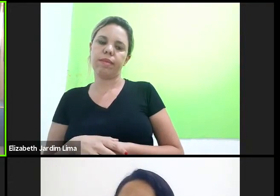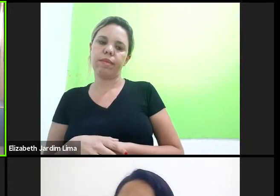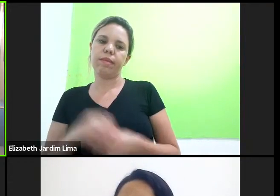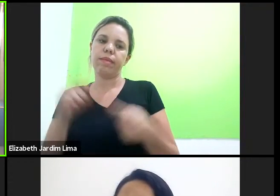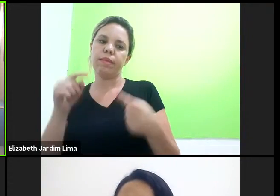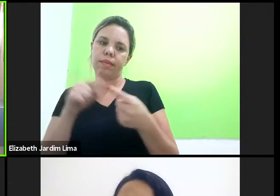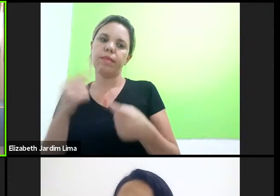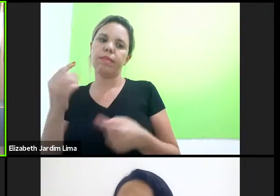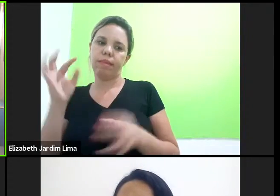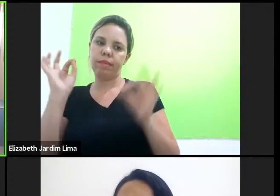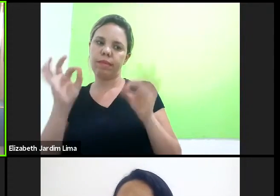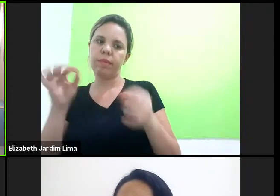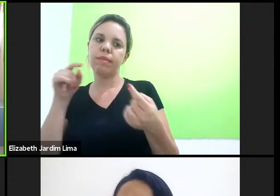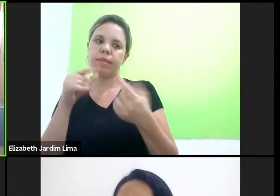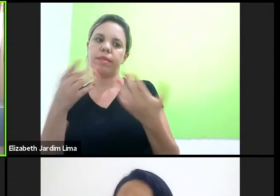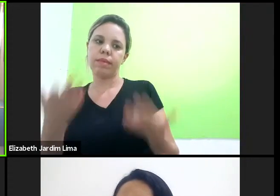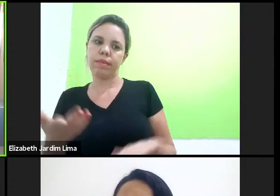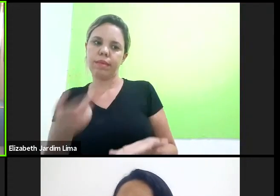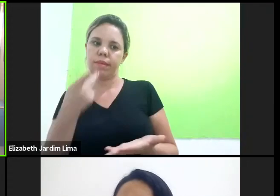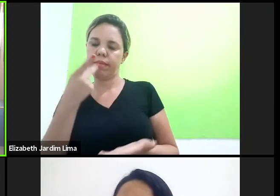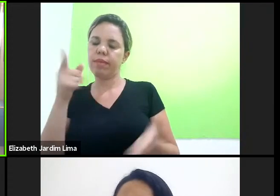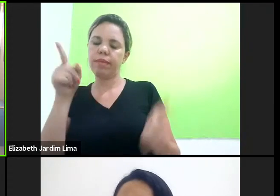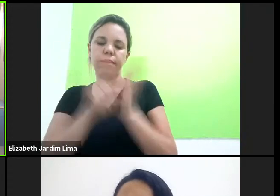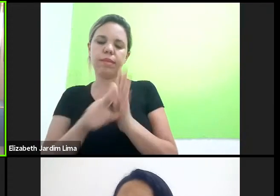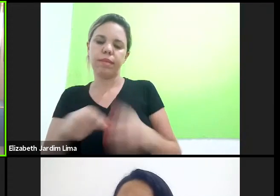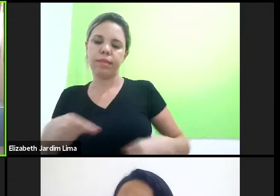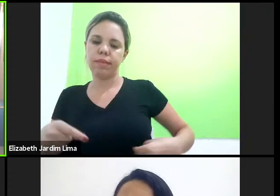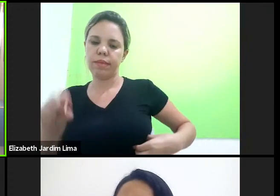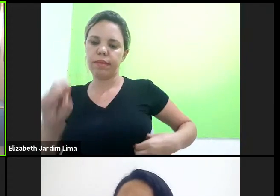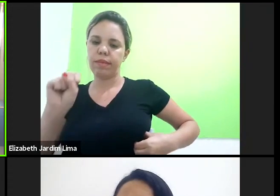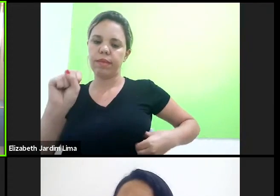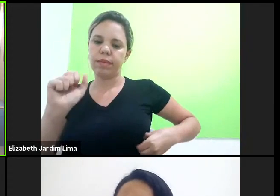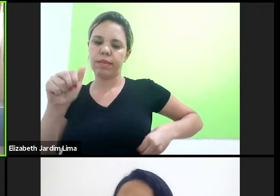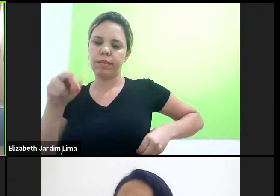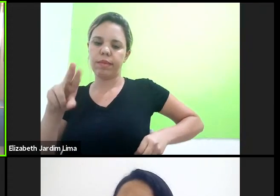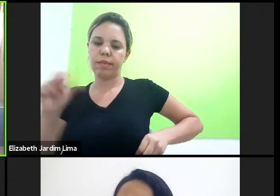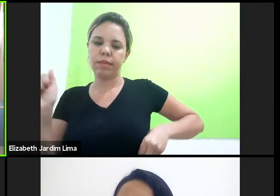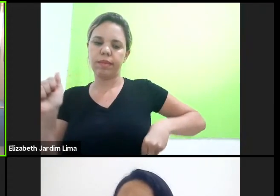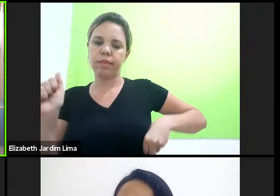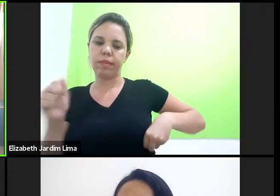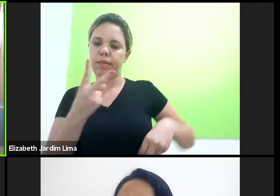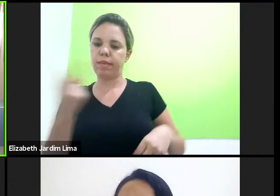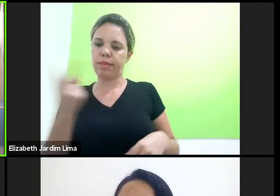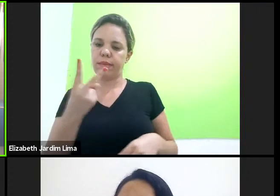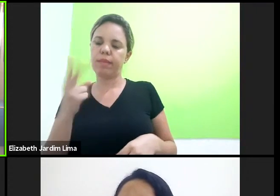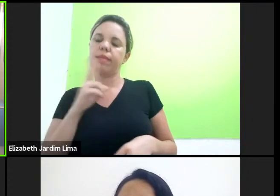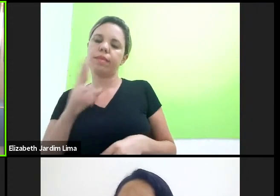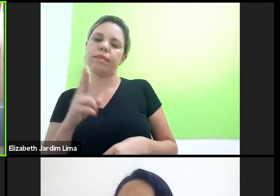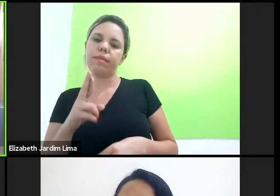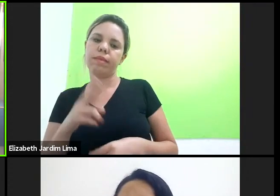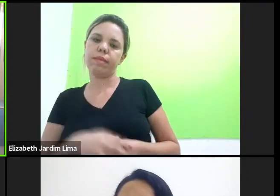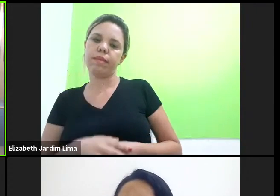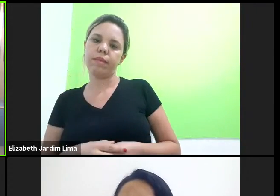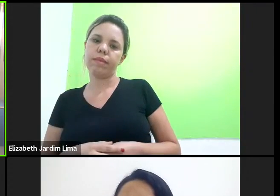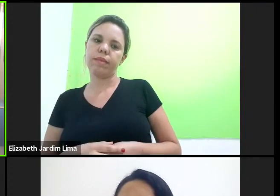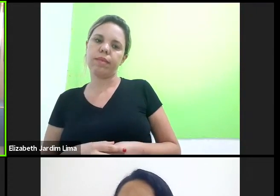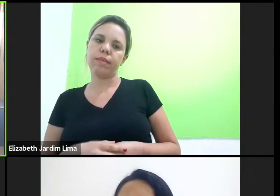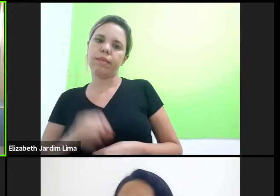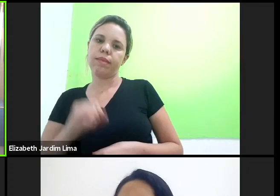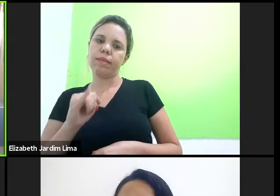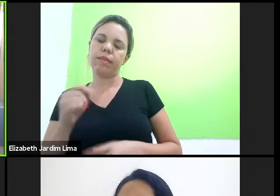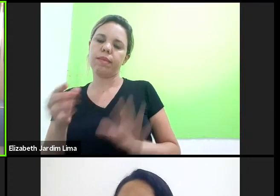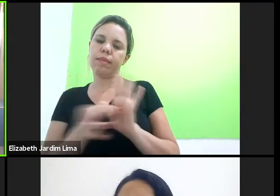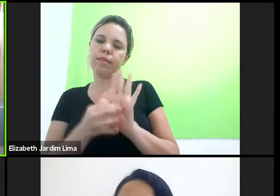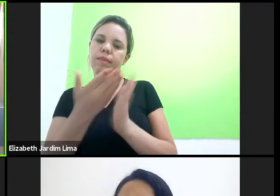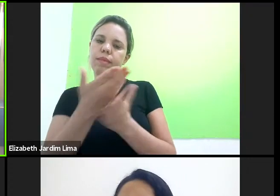muito certeira nesse ponto. Ela vai perguntar para a Samara, mas eu acho que essa pergunta é para as duas. Se na visão de vocês,